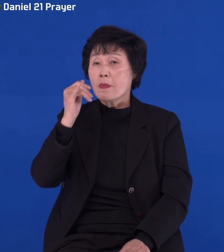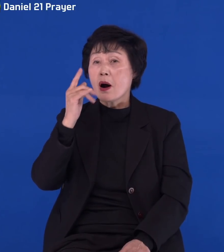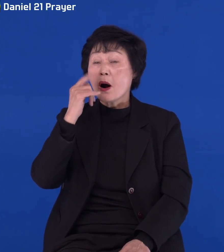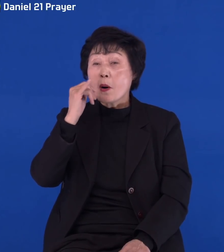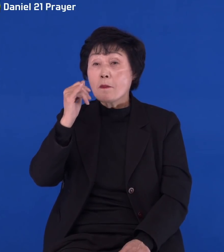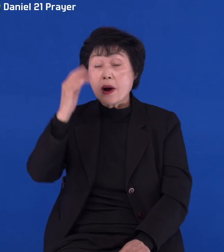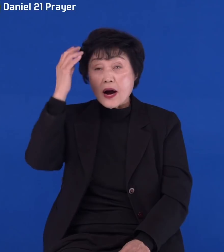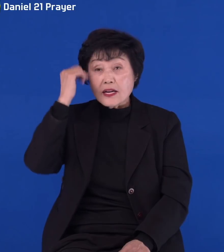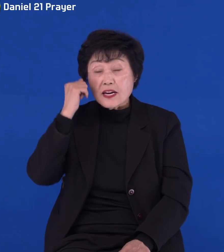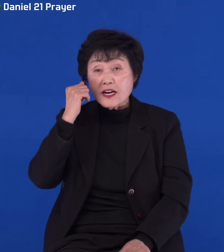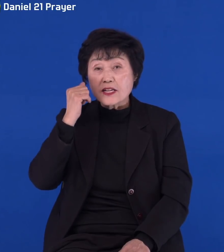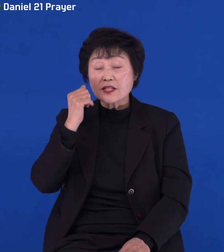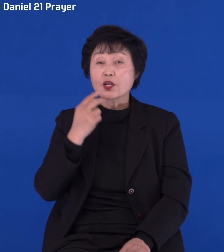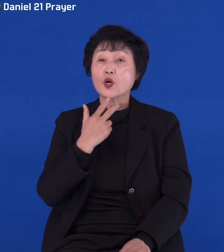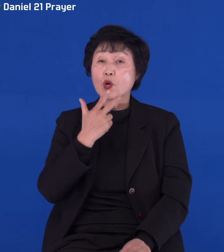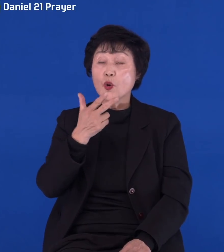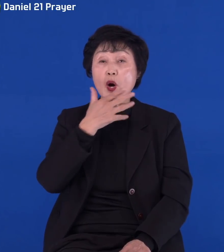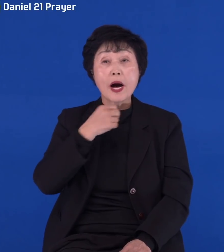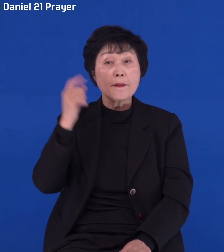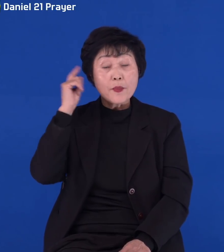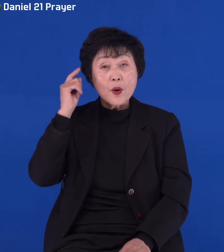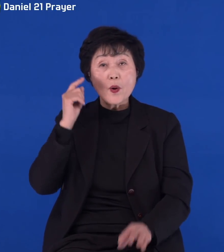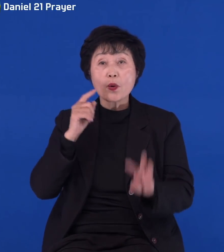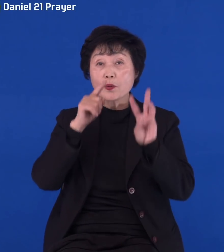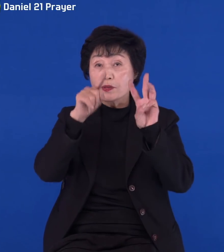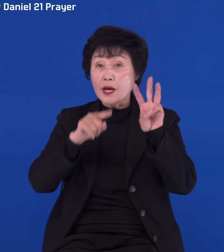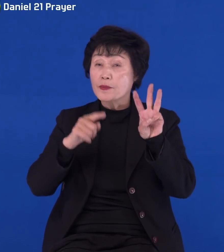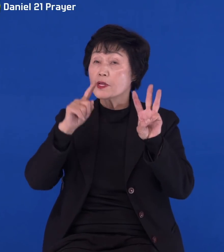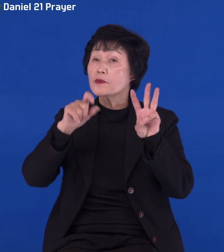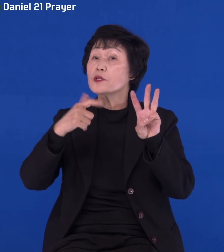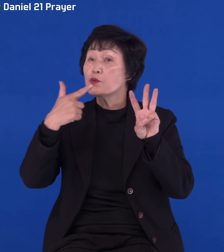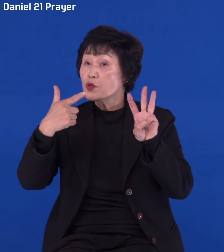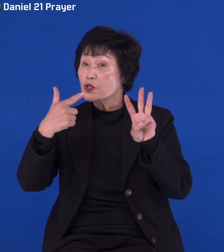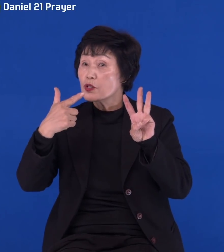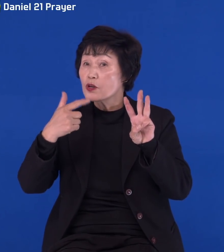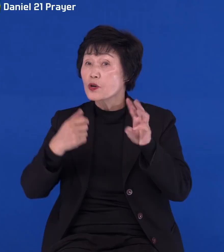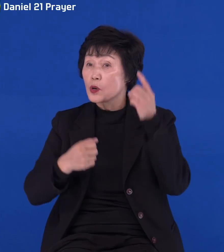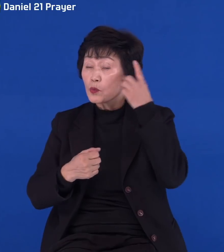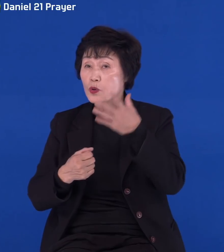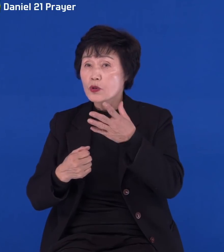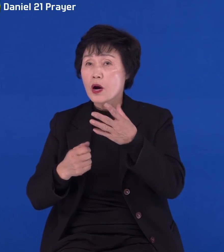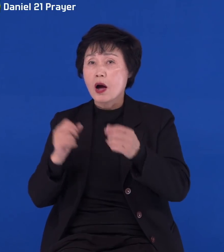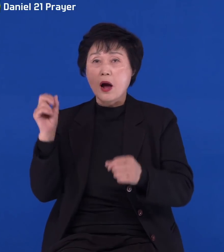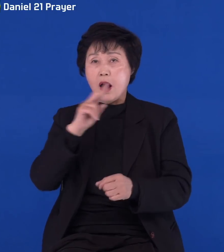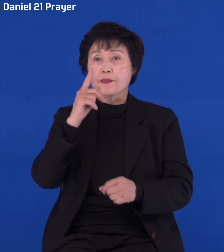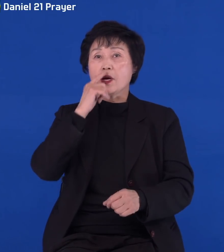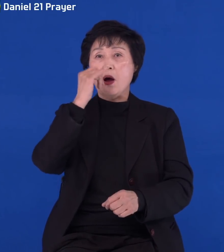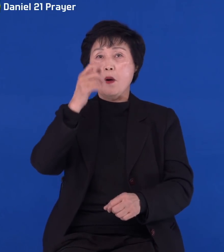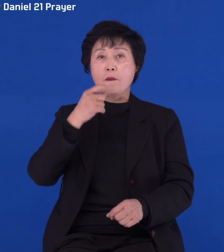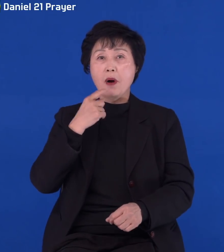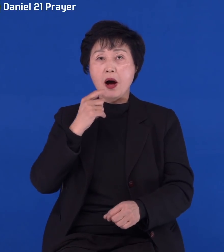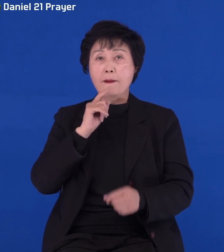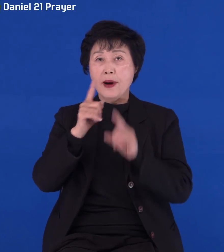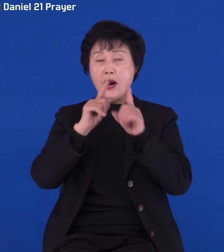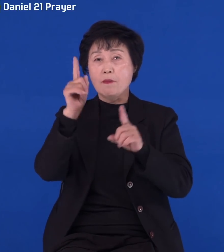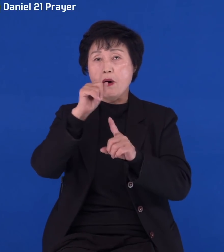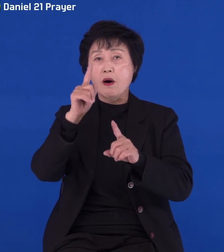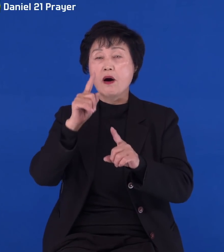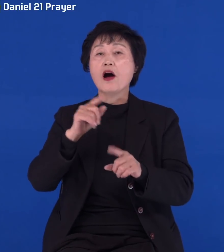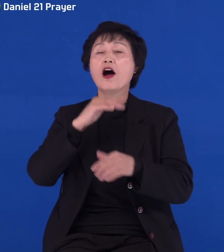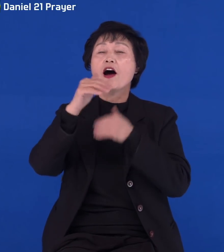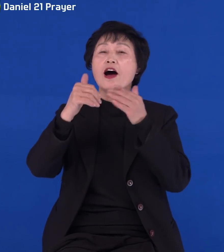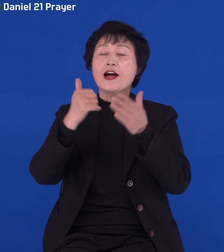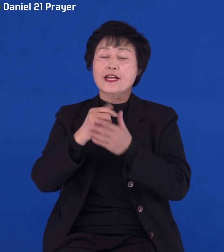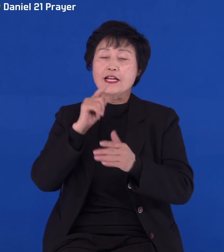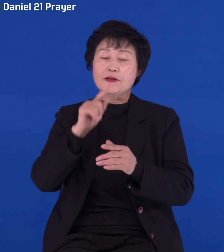3장 16절 갑자기 이런 거예요. 하나님이 세상을 이처럼 사랑하사. 120절 암송 구절이 줄줄 나오는 거예요.